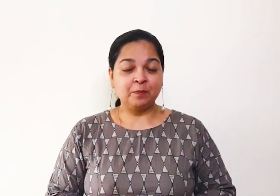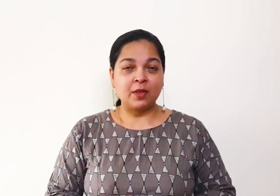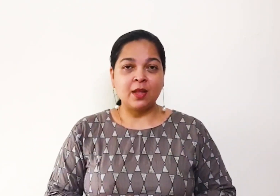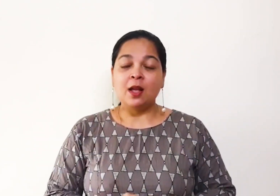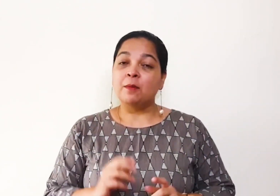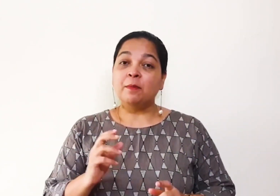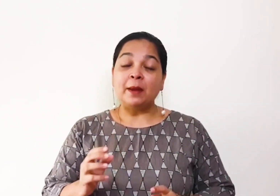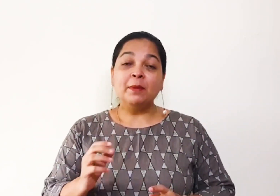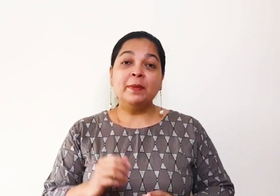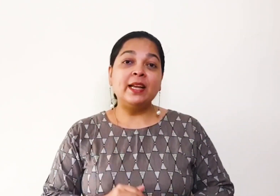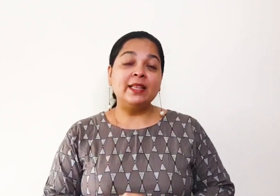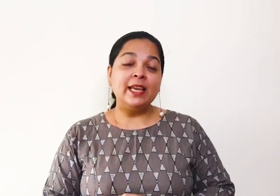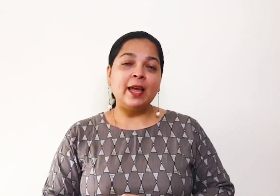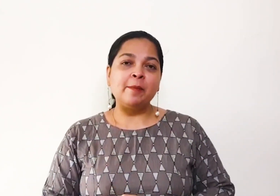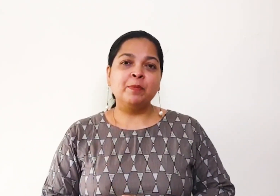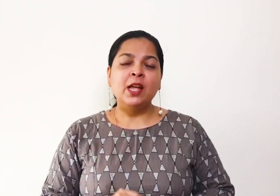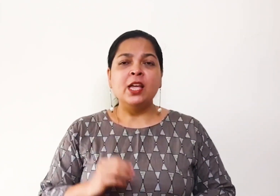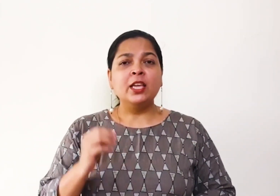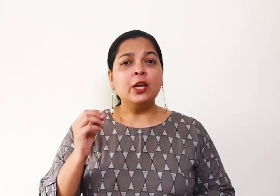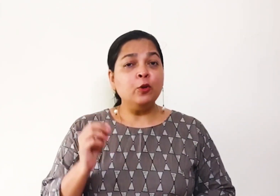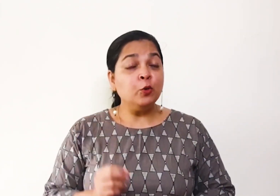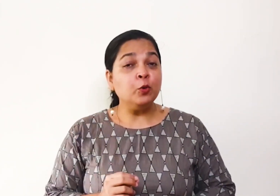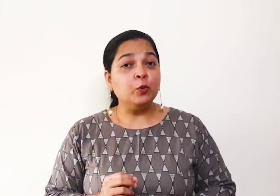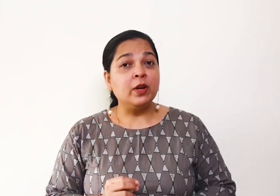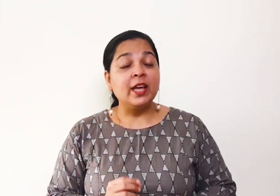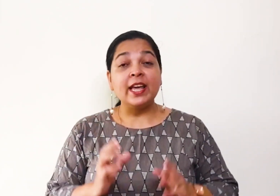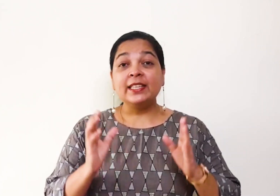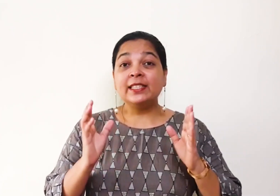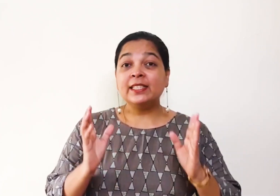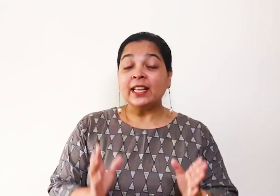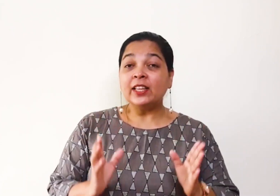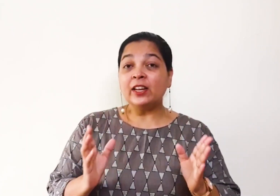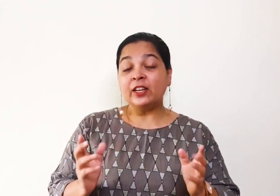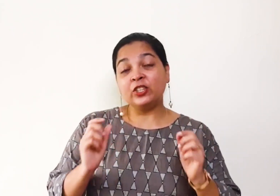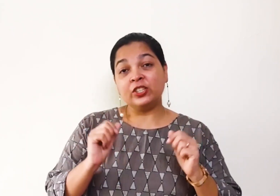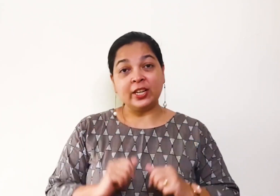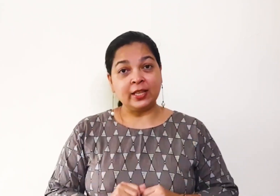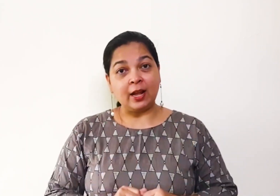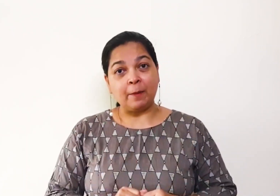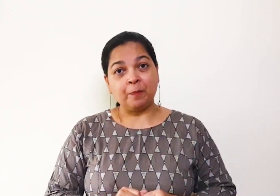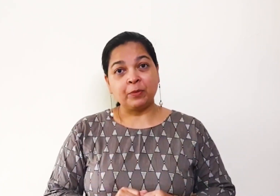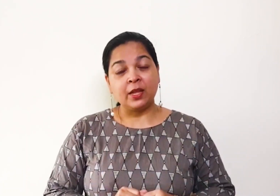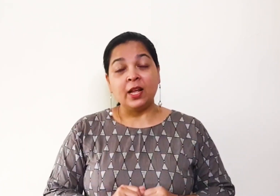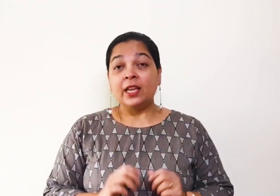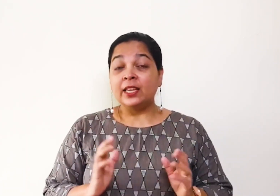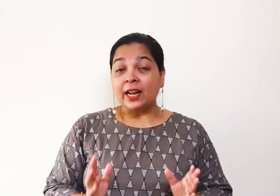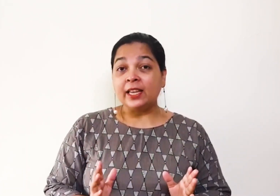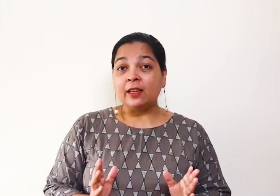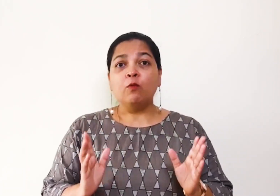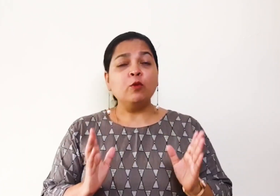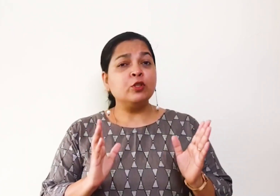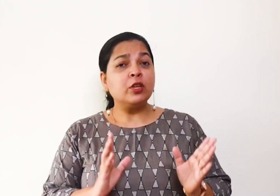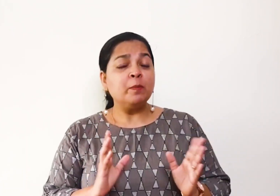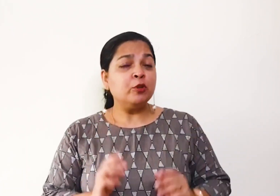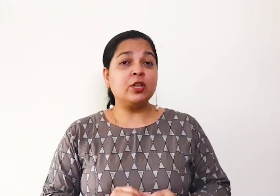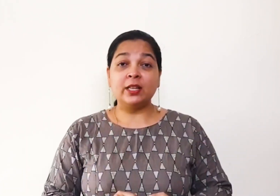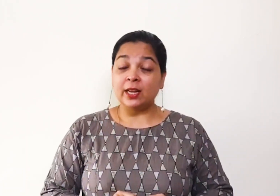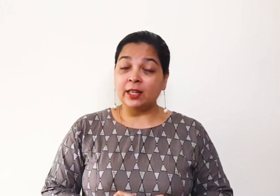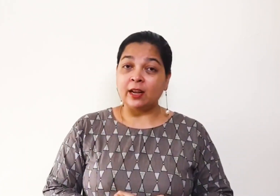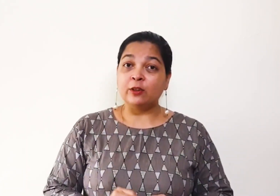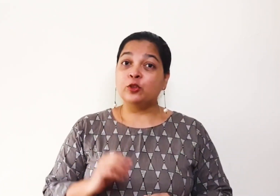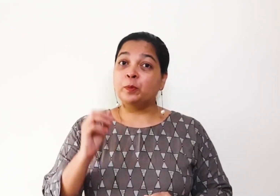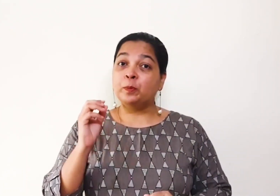କରିଥିଲେ। ବାଇବଲ କହେ ନୋହ ଜଣେ ସତ୍ୟନିଷ୍ଠ ବ୍ୟକ୍ତି ଥିଲେ। ସେ ସେହି ସବୁ